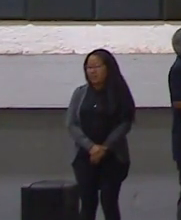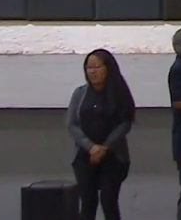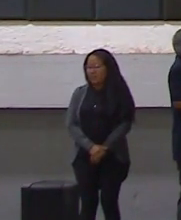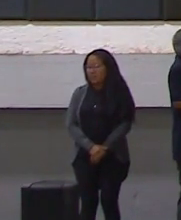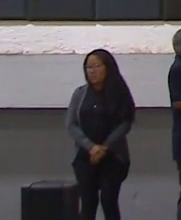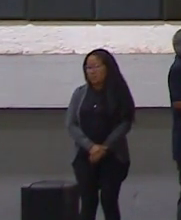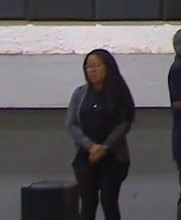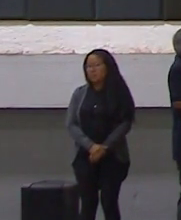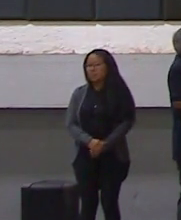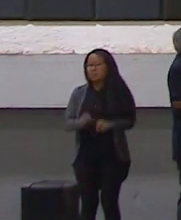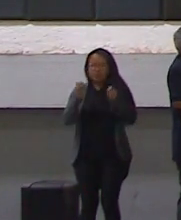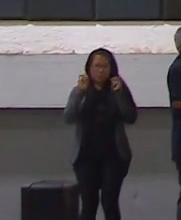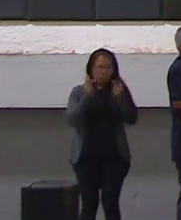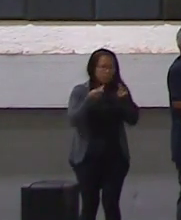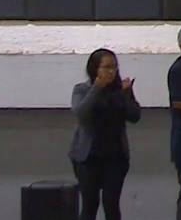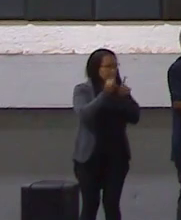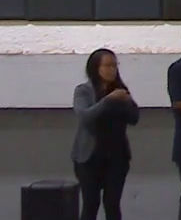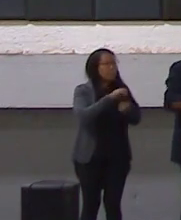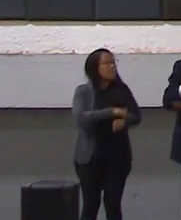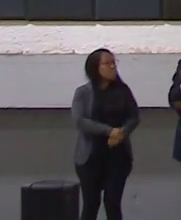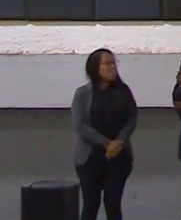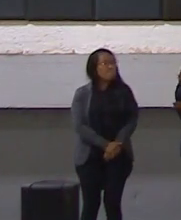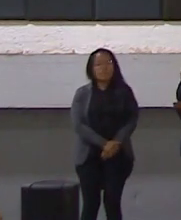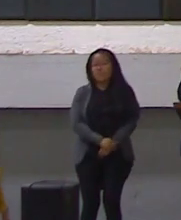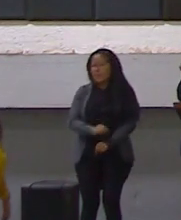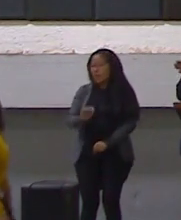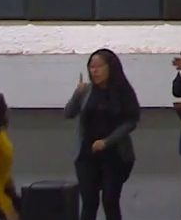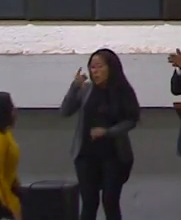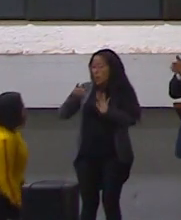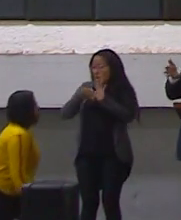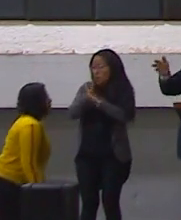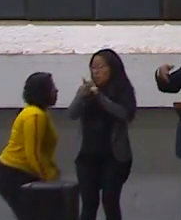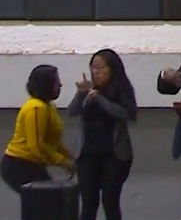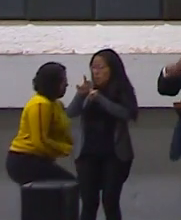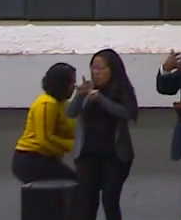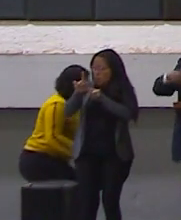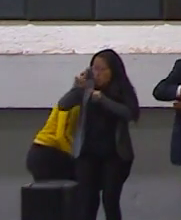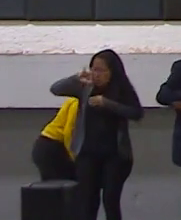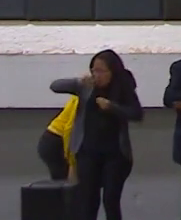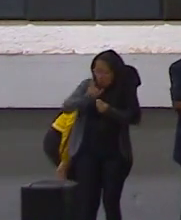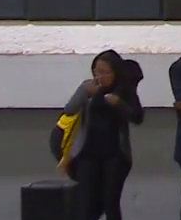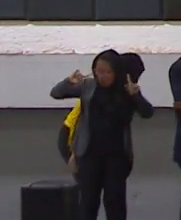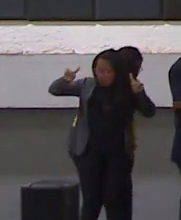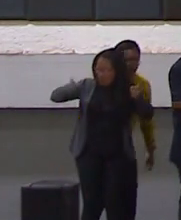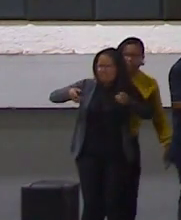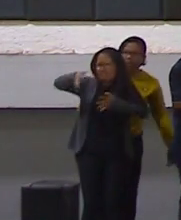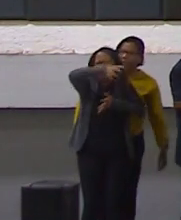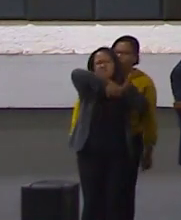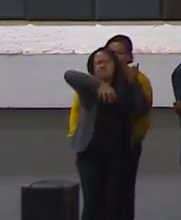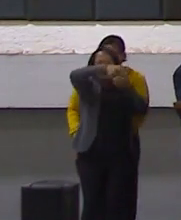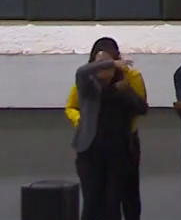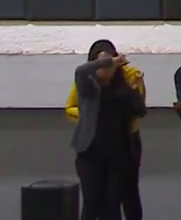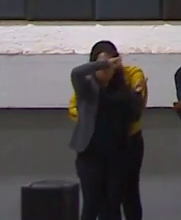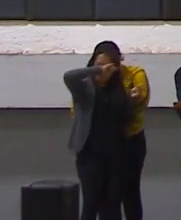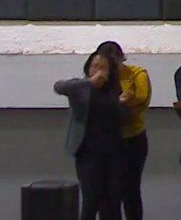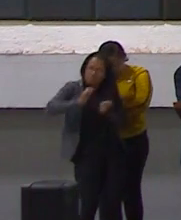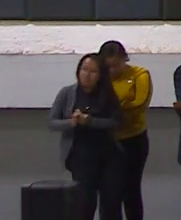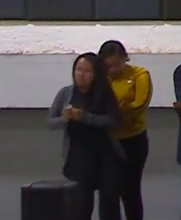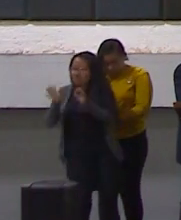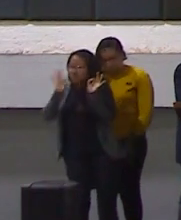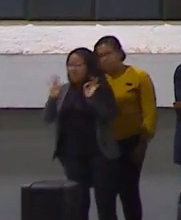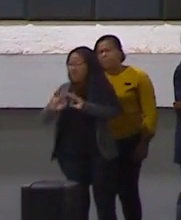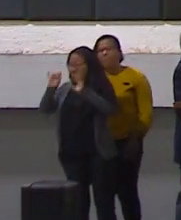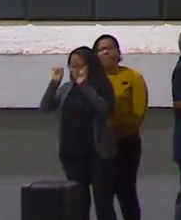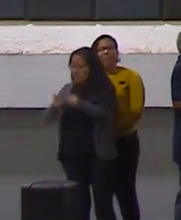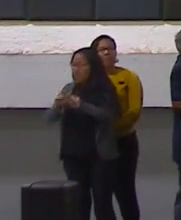bien una cuestión de que tenemos que ya como para tratar de ordenar toda esa complejidad de las bifurcaciones